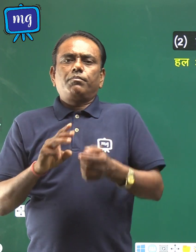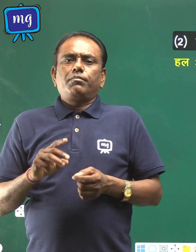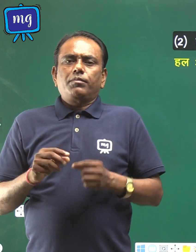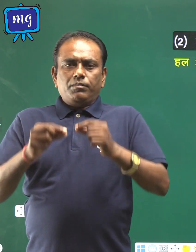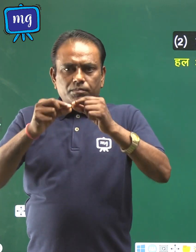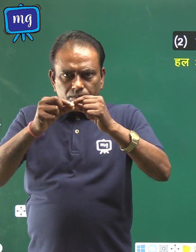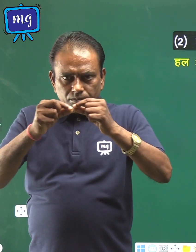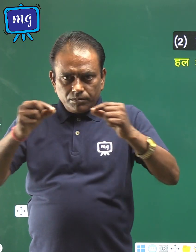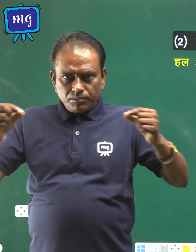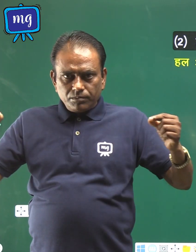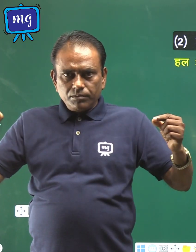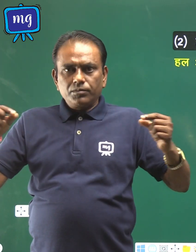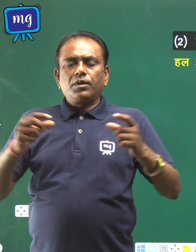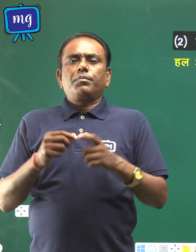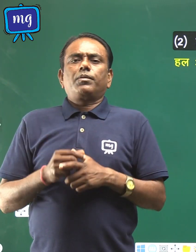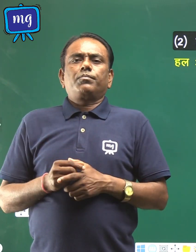नापेंगे।